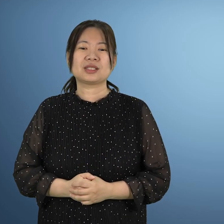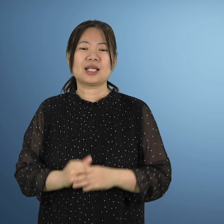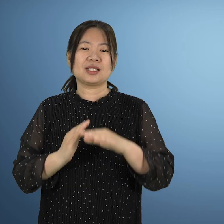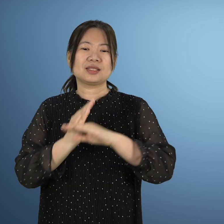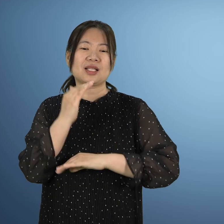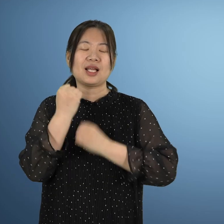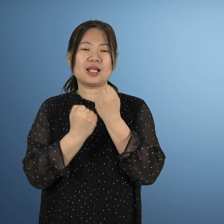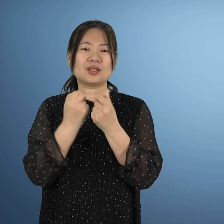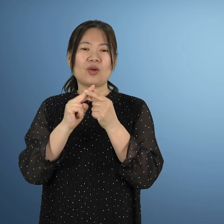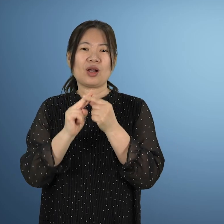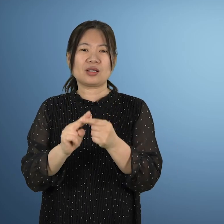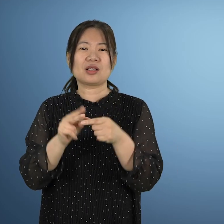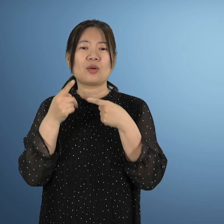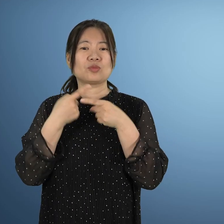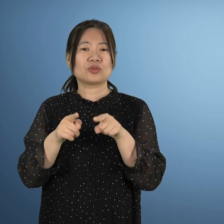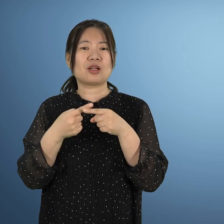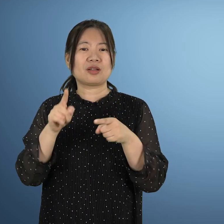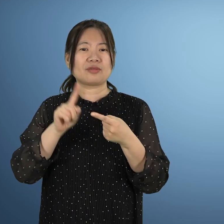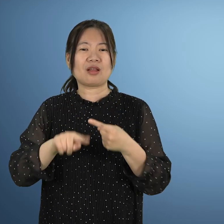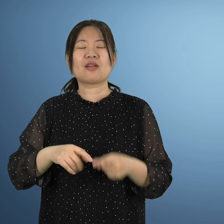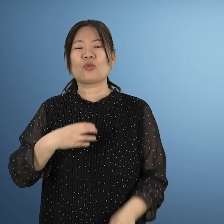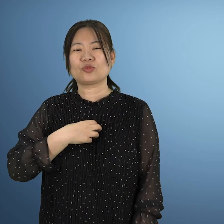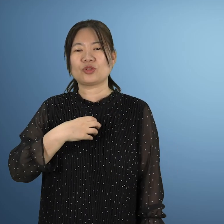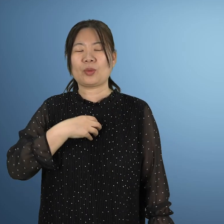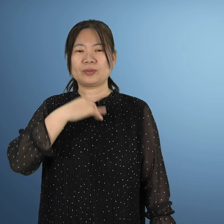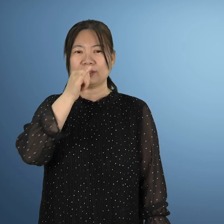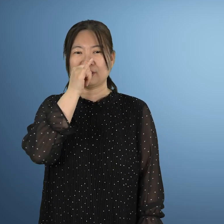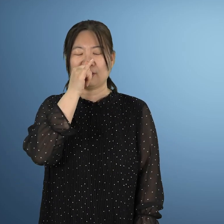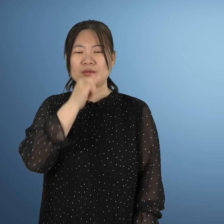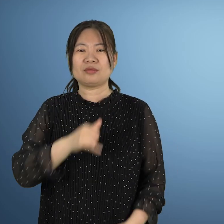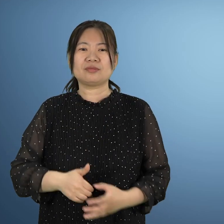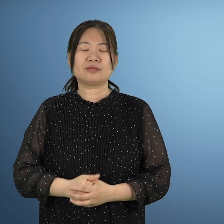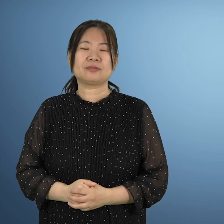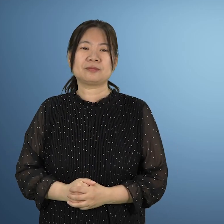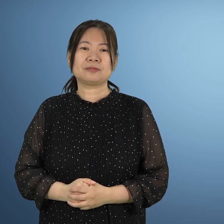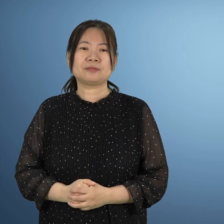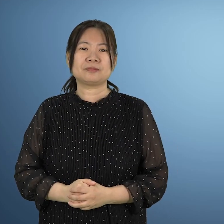지나친 해석과 분석은 위험합니다.